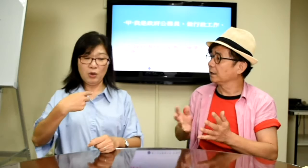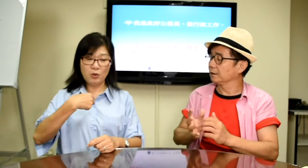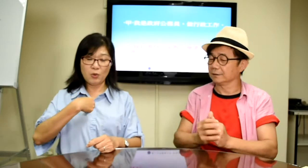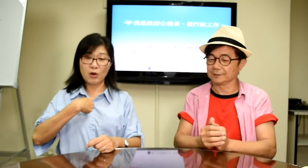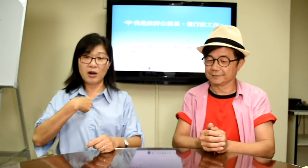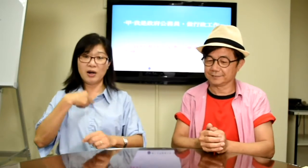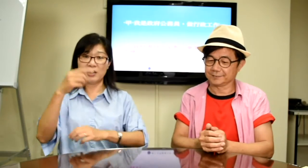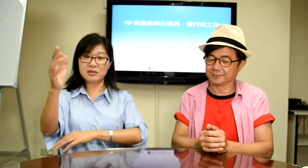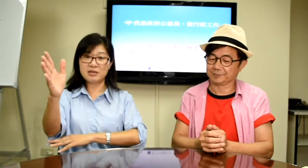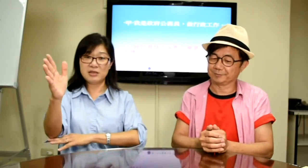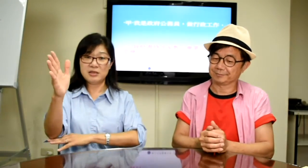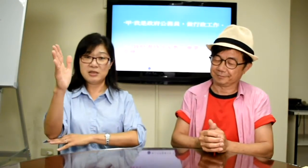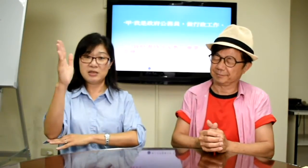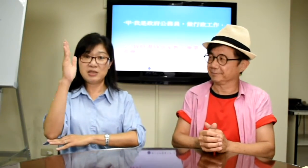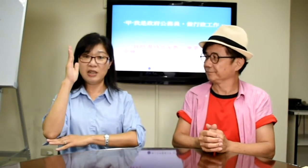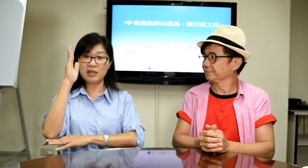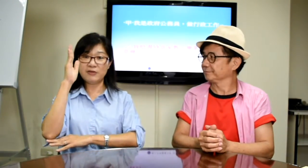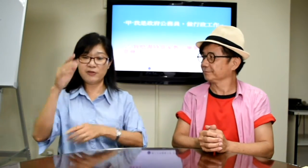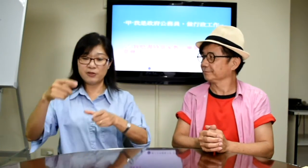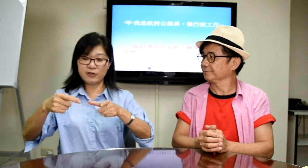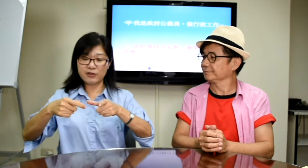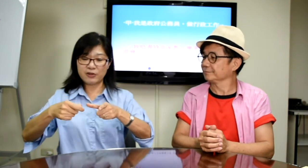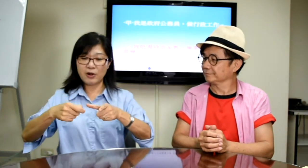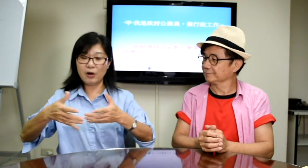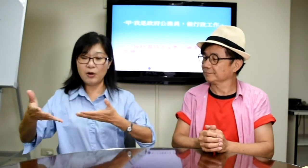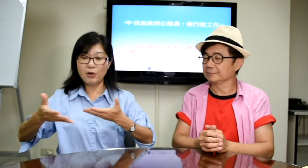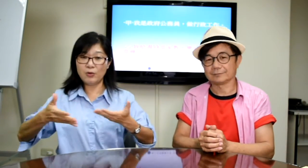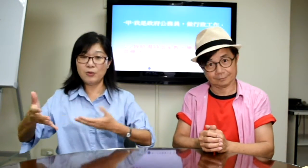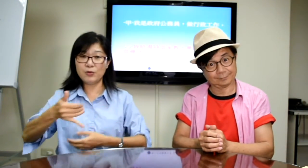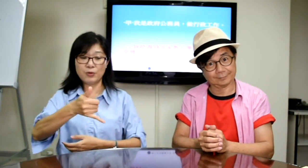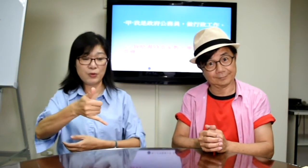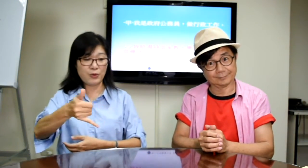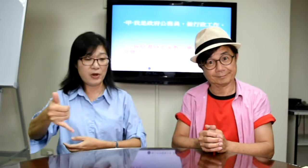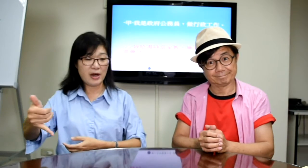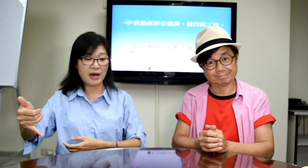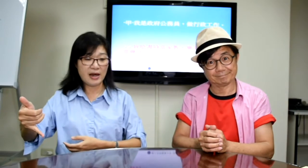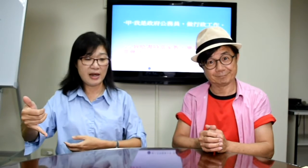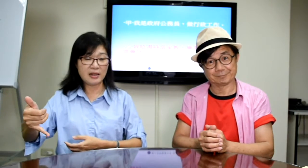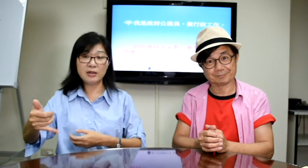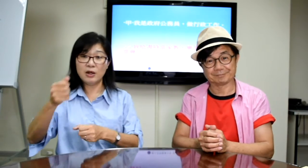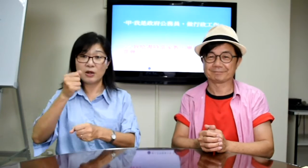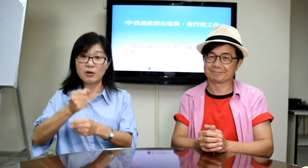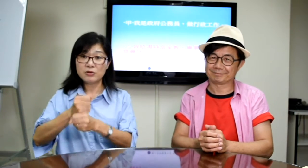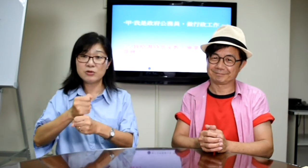我政府公务员，工作